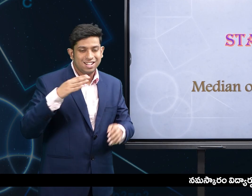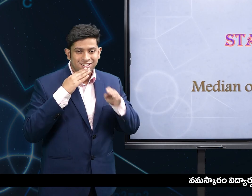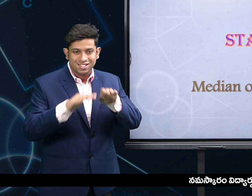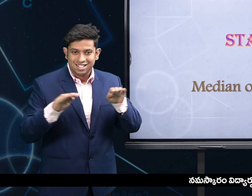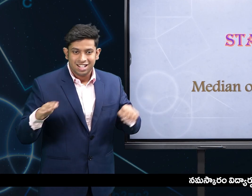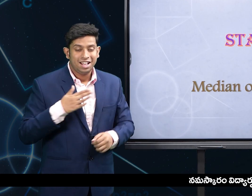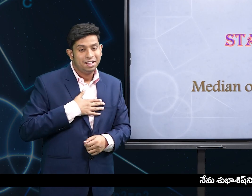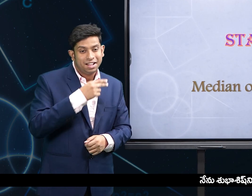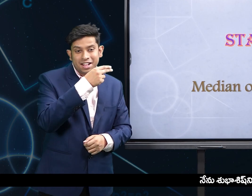నమస్కారం విద్యార్థులు.